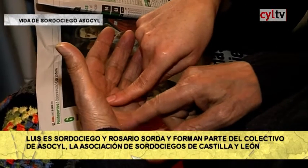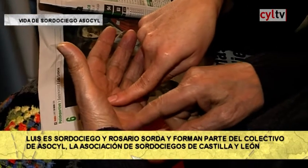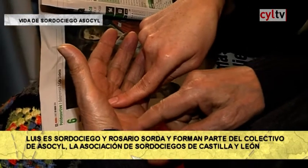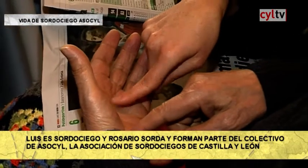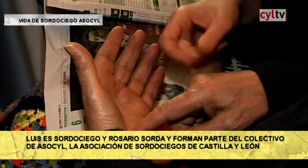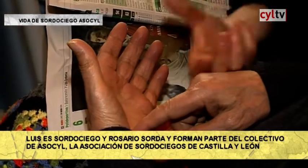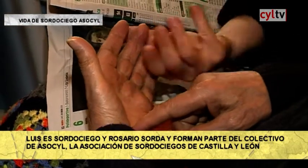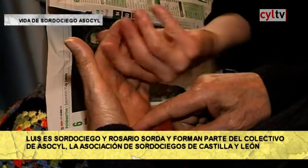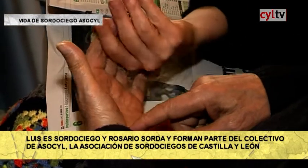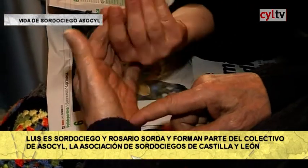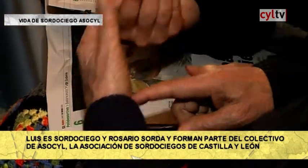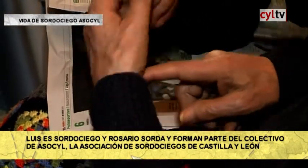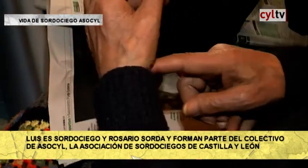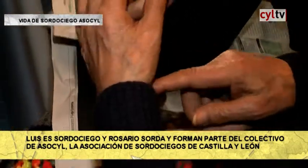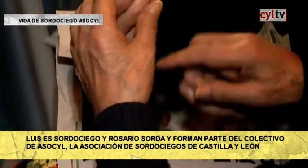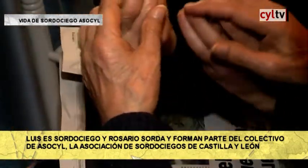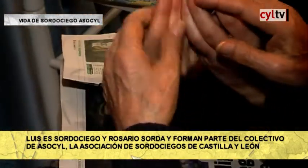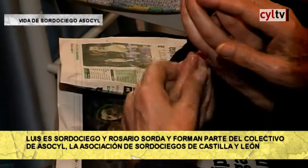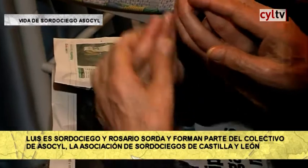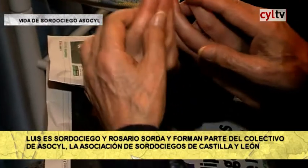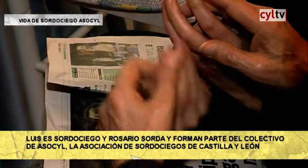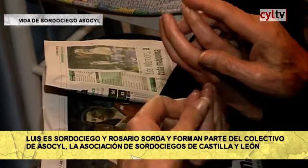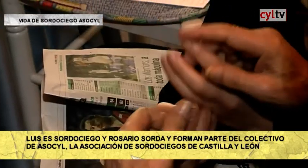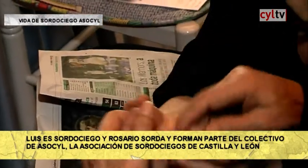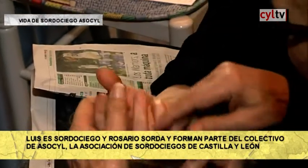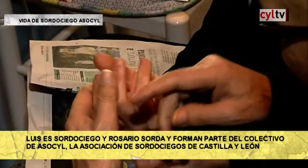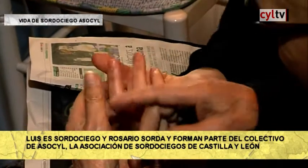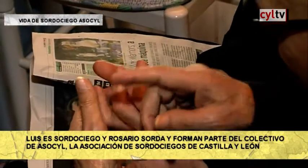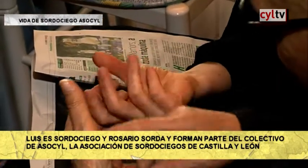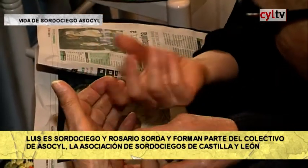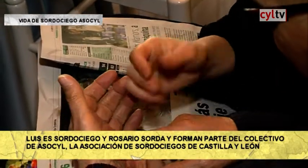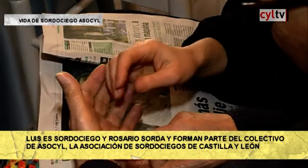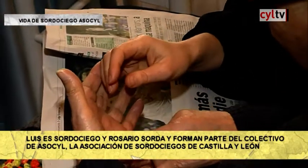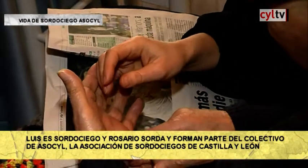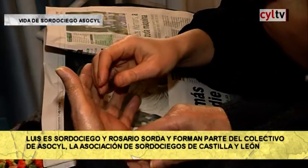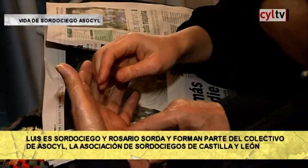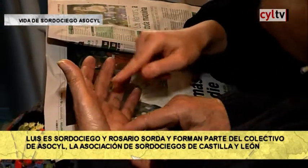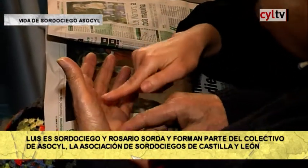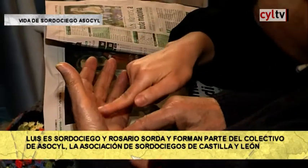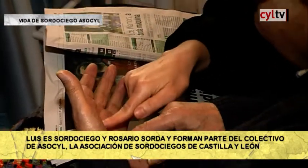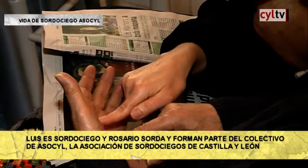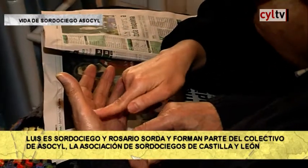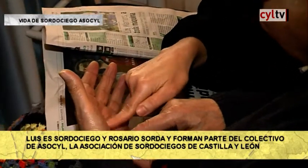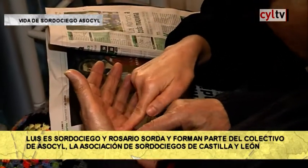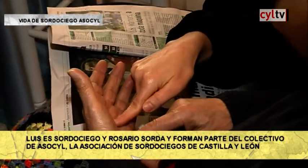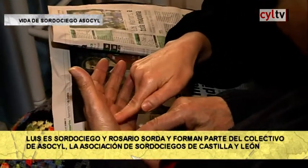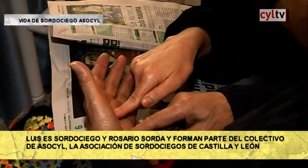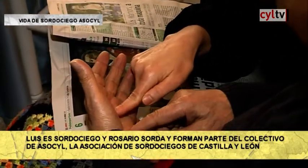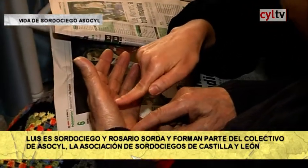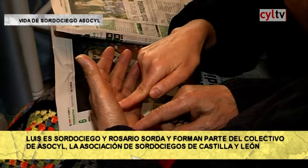saluda? ¿Cómo entra? Principalmente contacto. Tienes que acercarte, tocarle, siempre con delicadeza. No